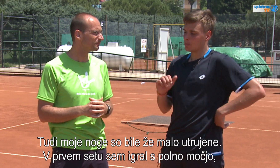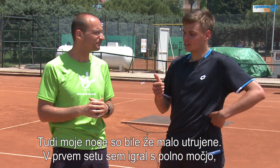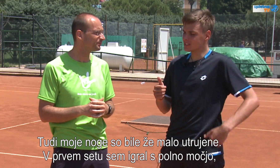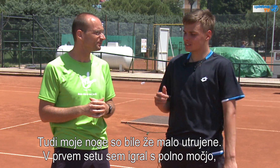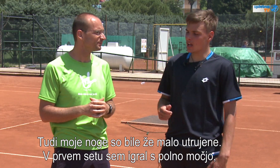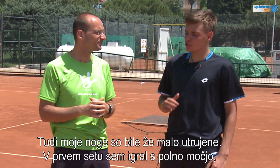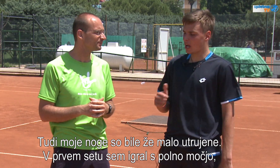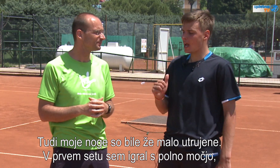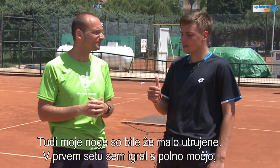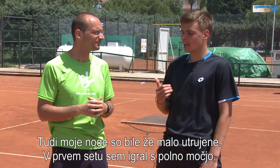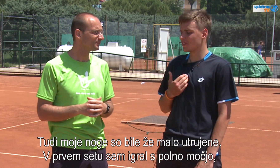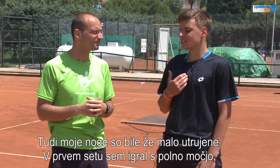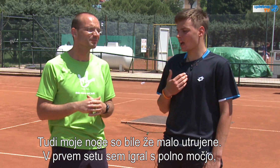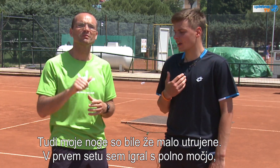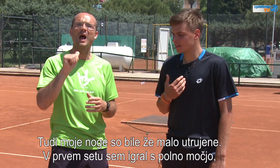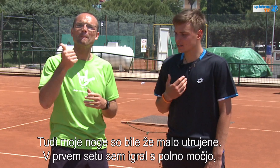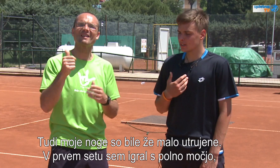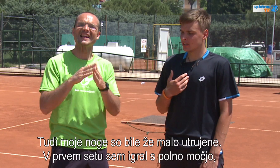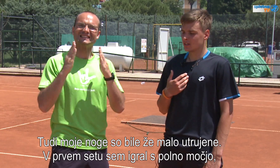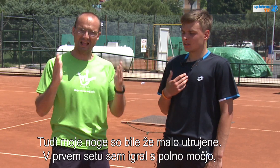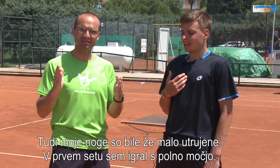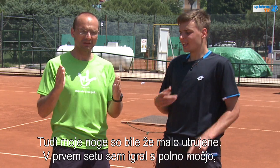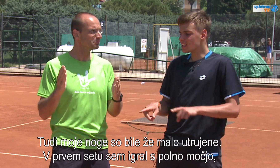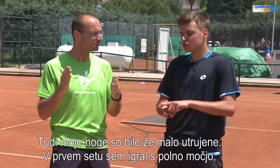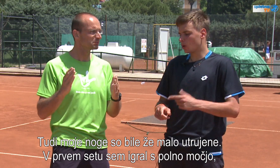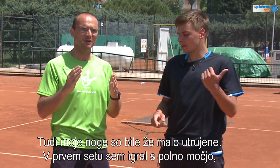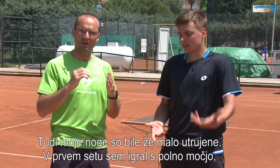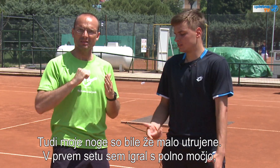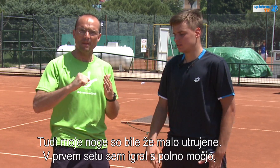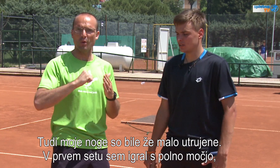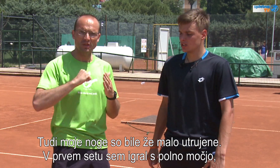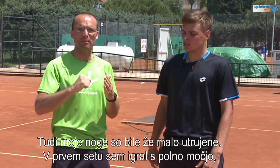Prvi se en je veseli. Isto bi.